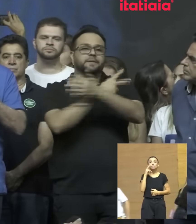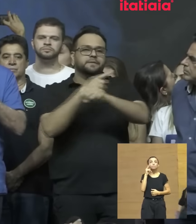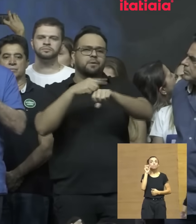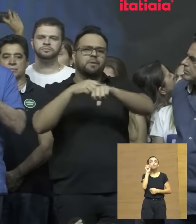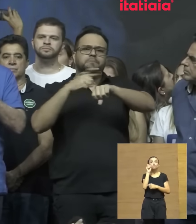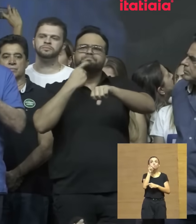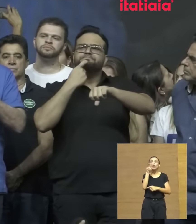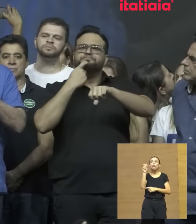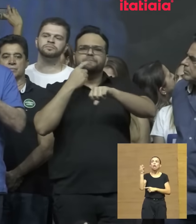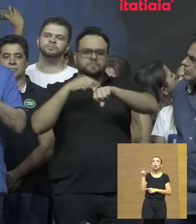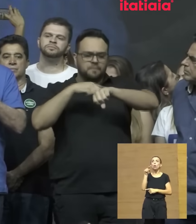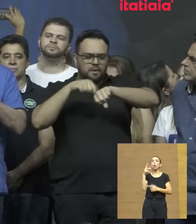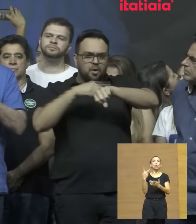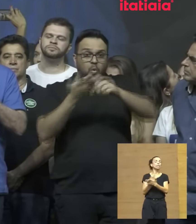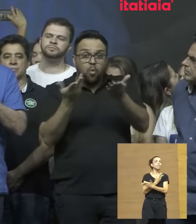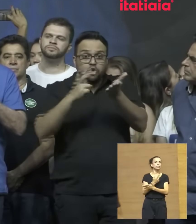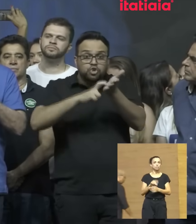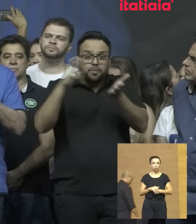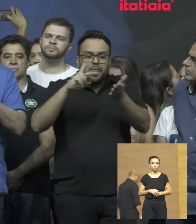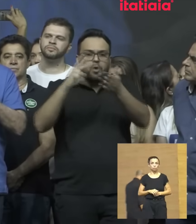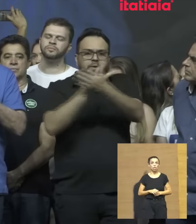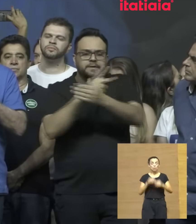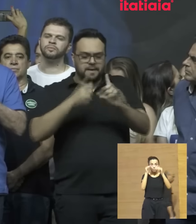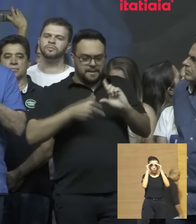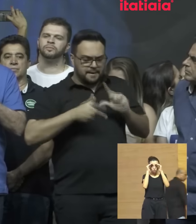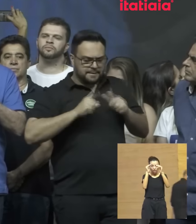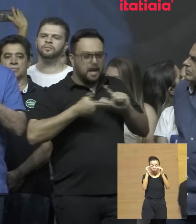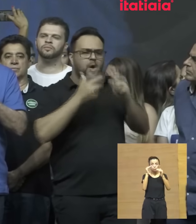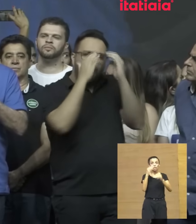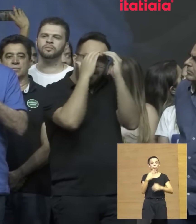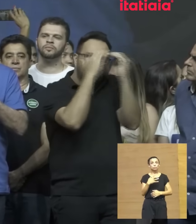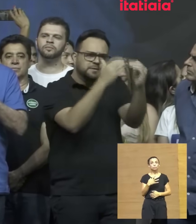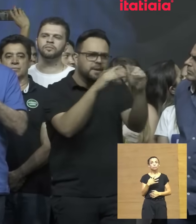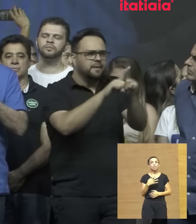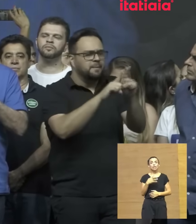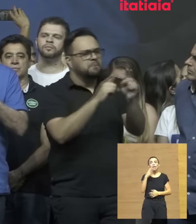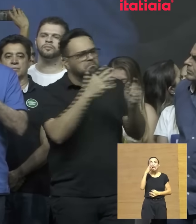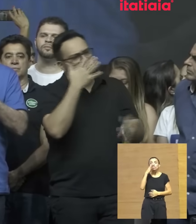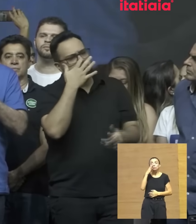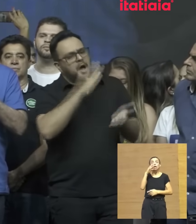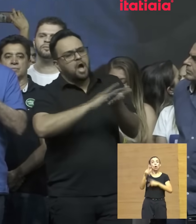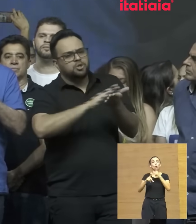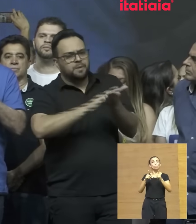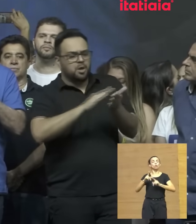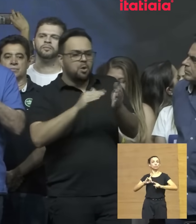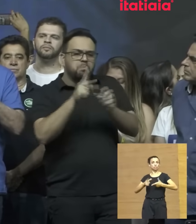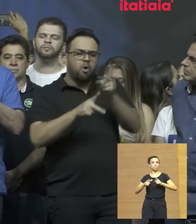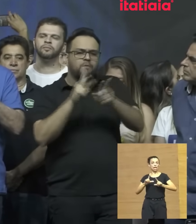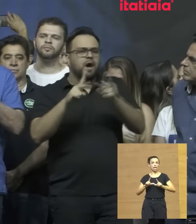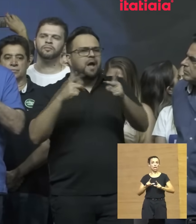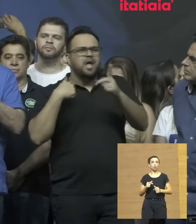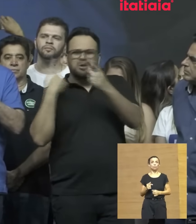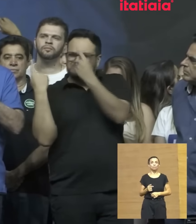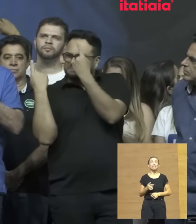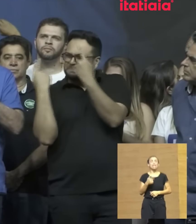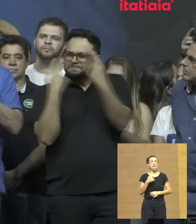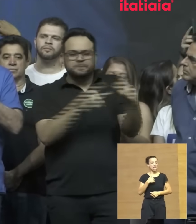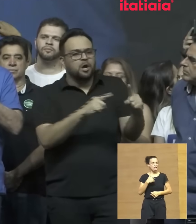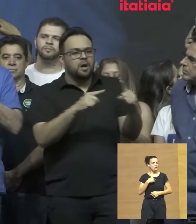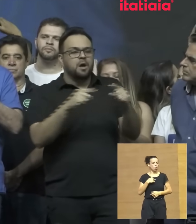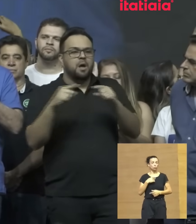horas, pelo respeito e admiração ao povo de Israel, repudio o ataque